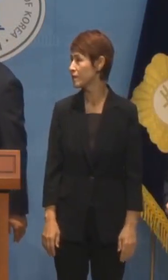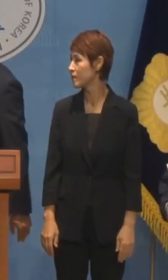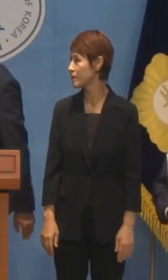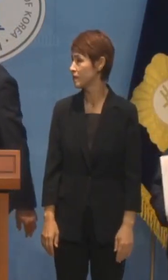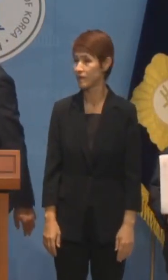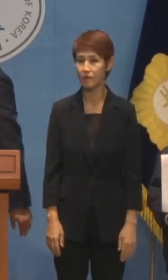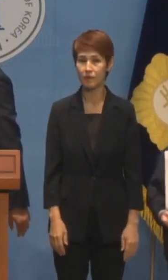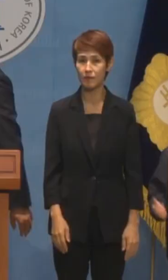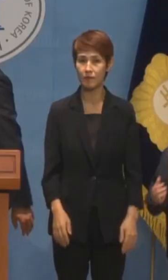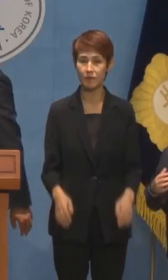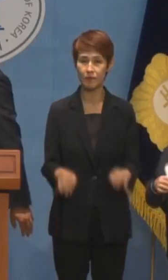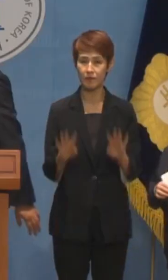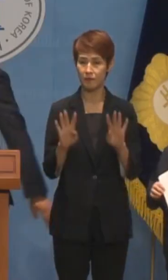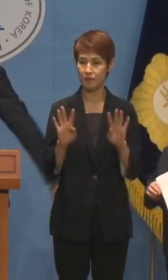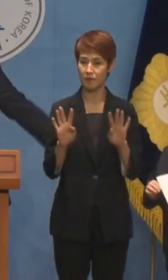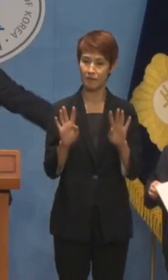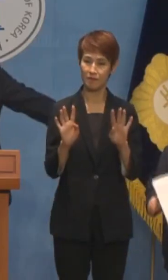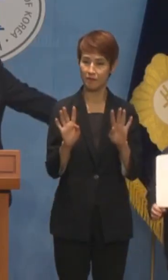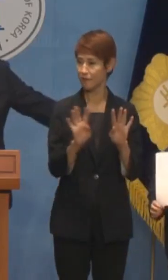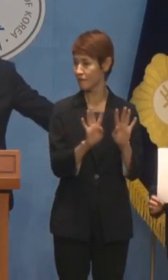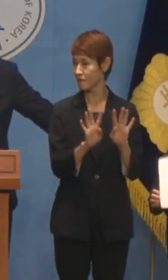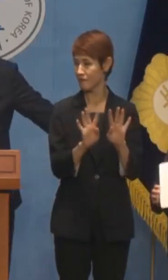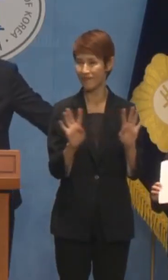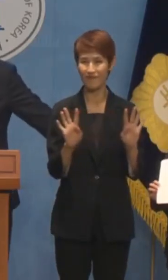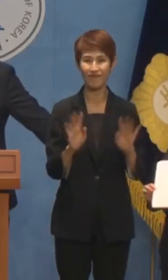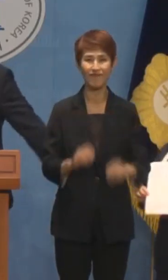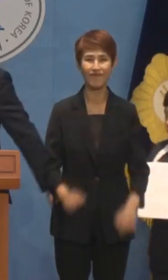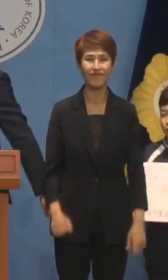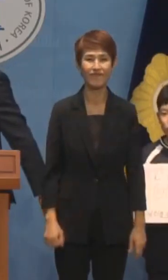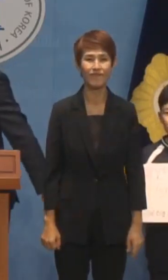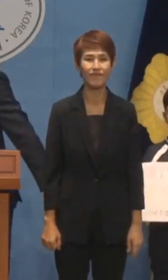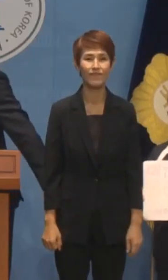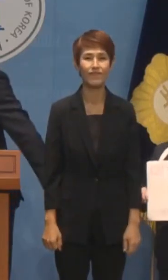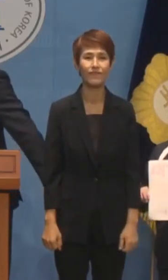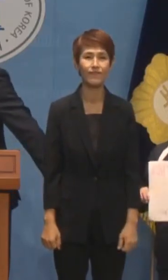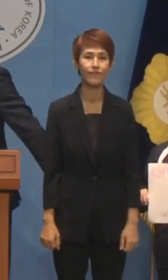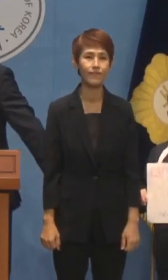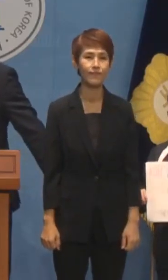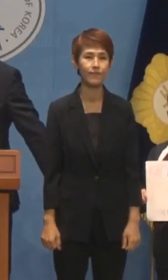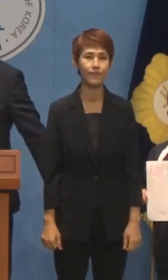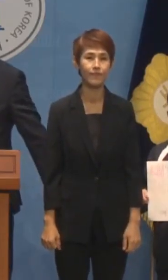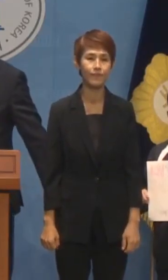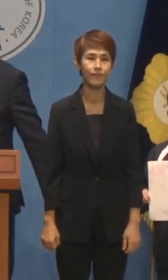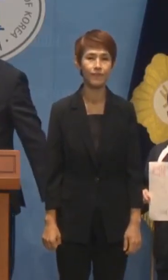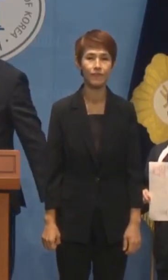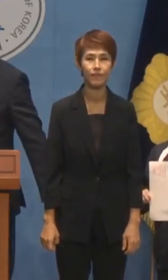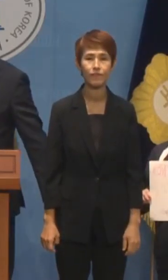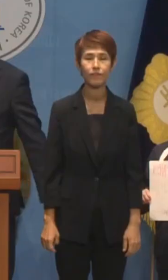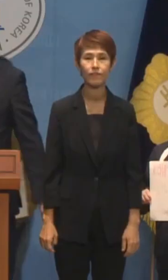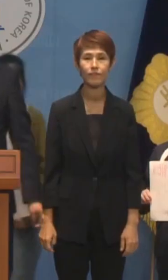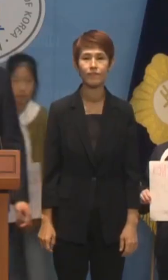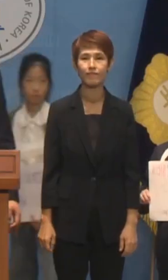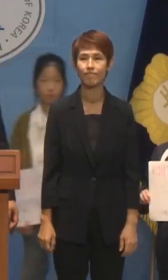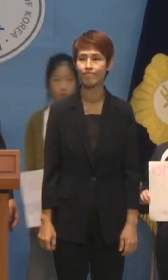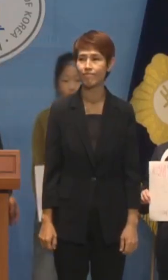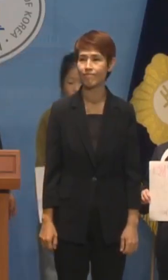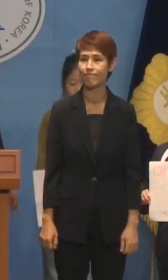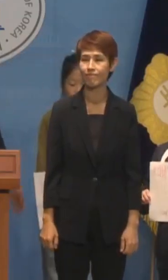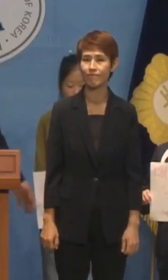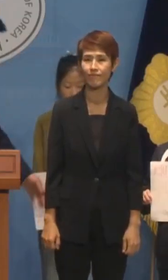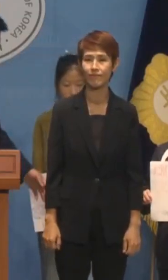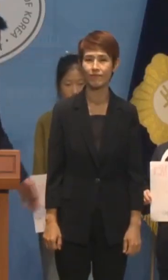명만 이쪽으로 와요. 한 명만 더 이쪽으로. 이쪽으로. 오른쪽으로. 아.